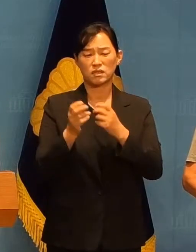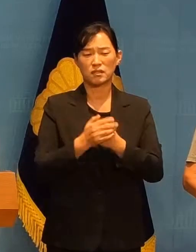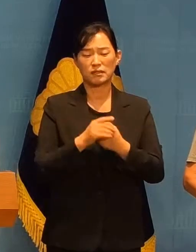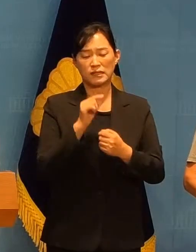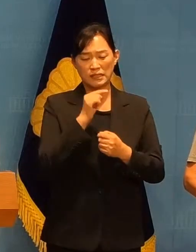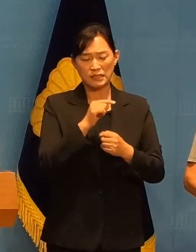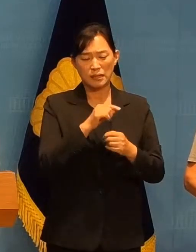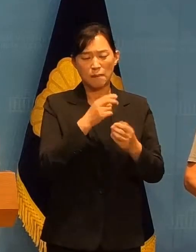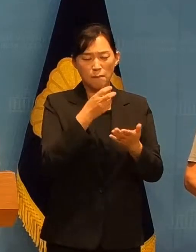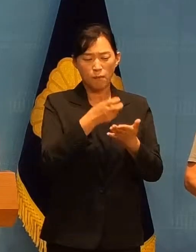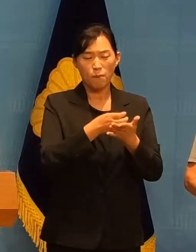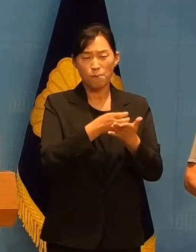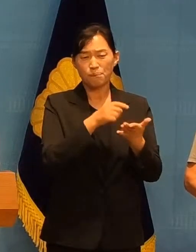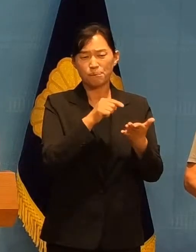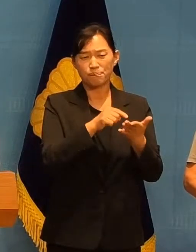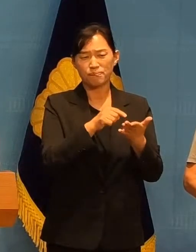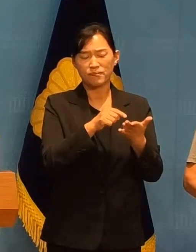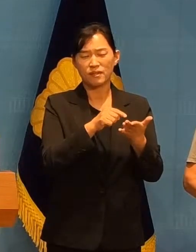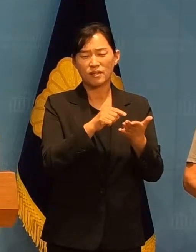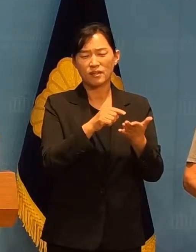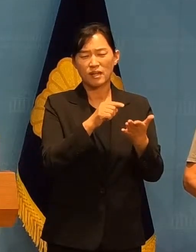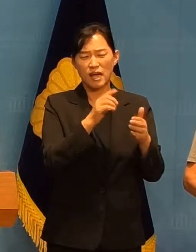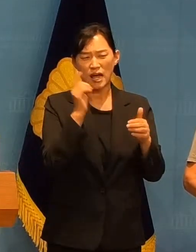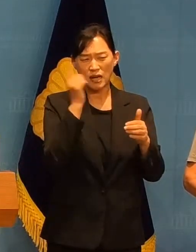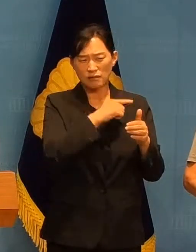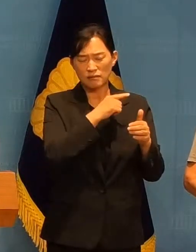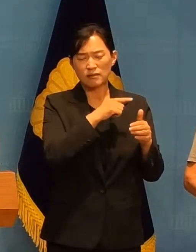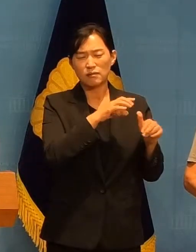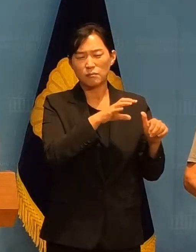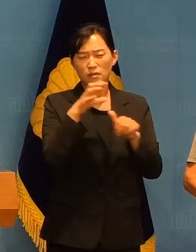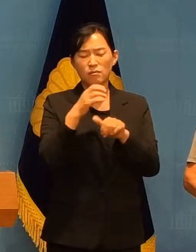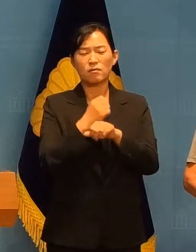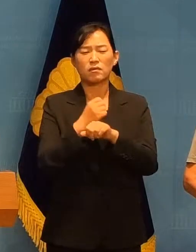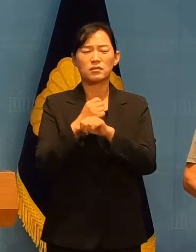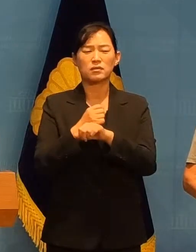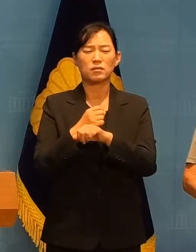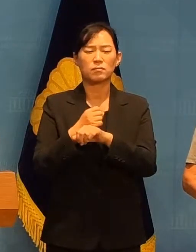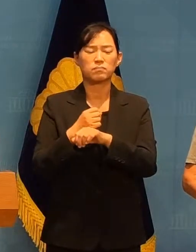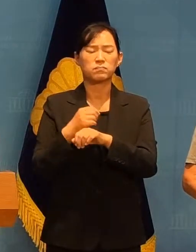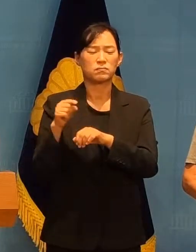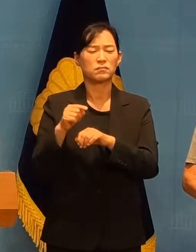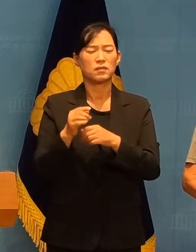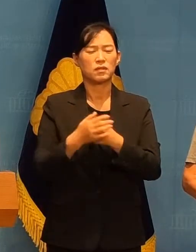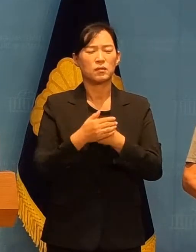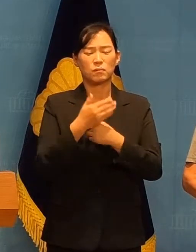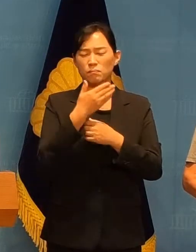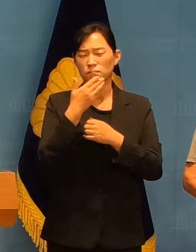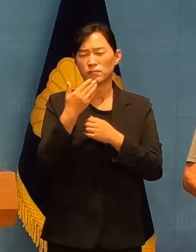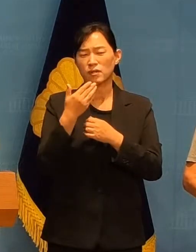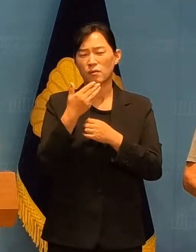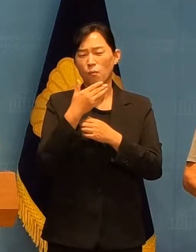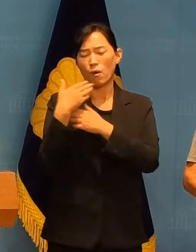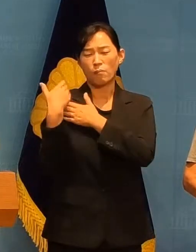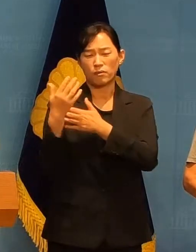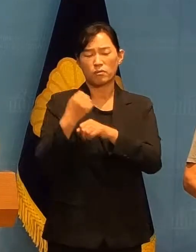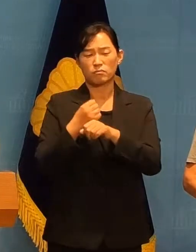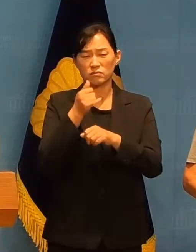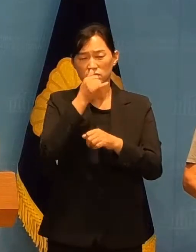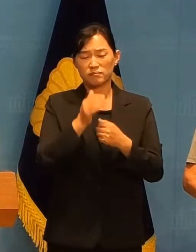구조를 악용해 법적인 책임을 회피하고 있습니다. 일반 아파트 시공 분양이